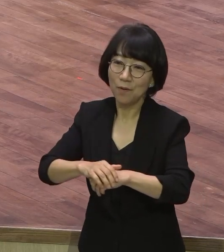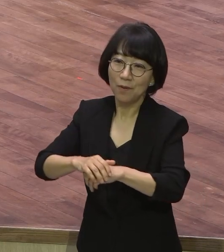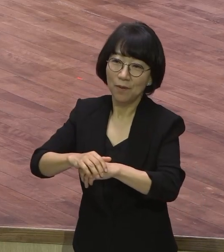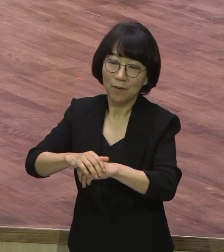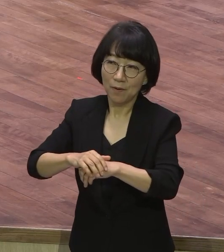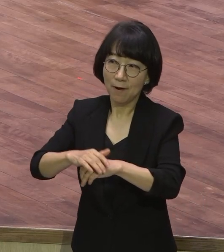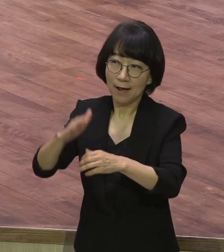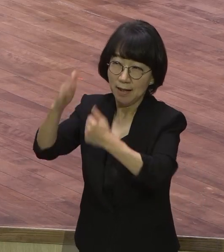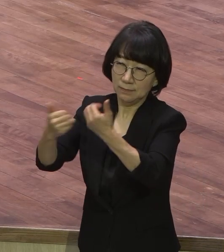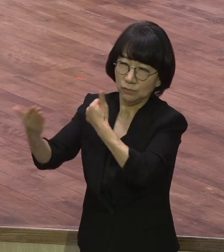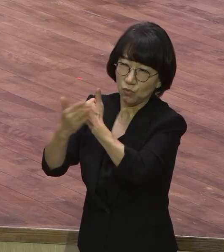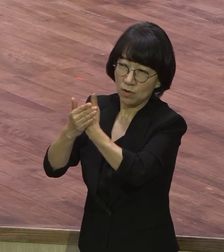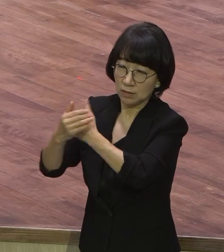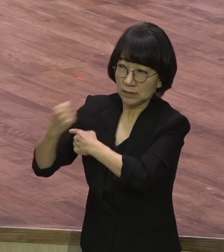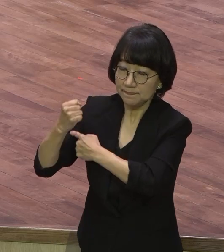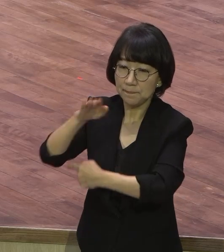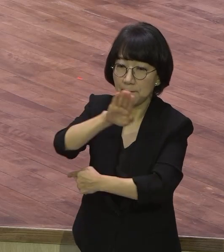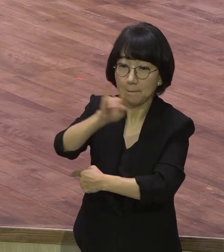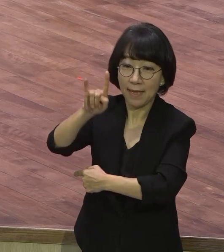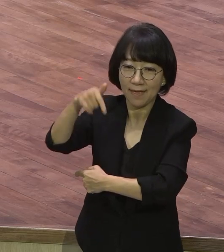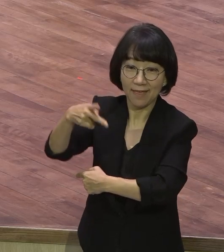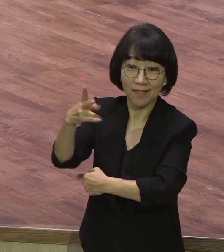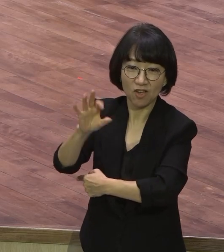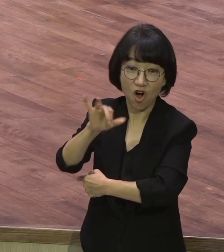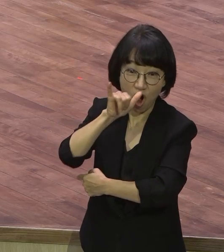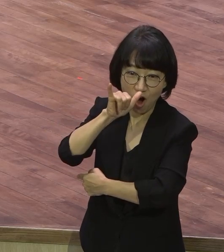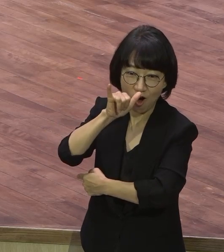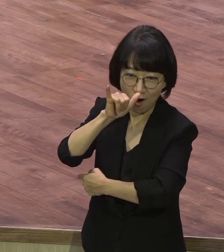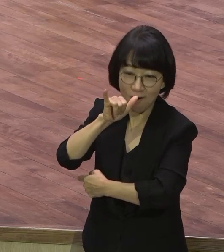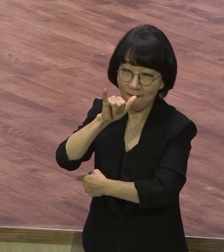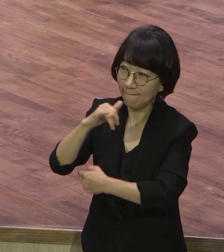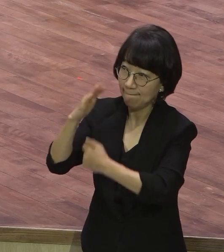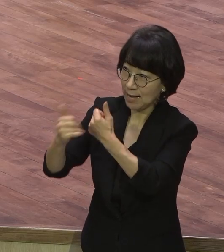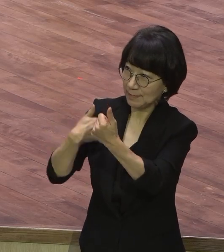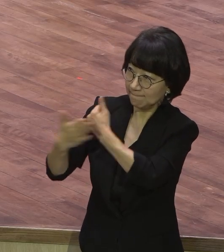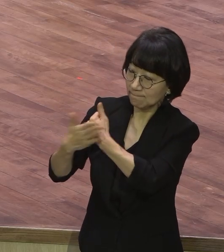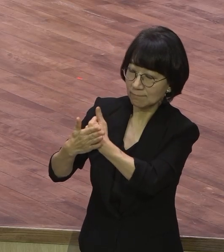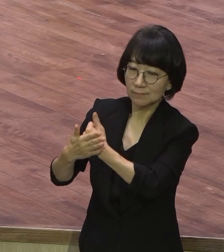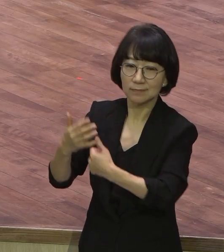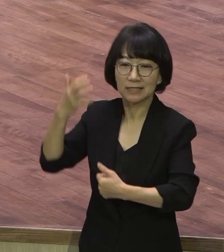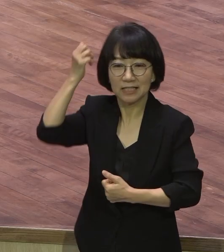있다는 사실에 힘을 내시기 바랍니다. 내 배경이 있어요. 나 백그라운드 있어요.